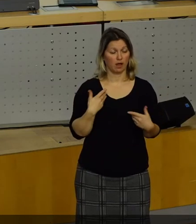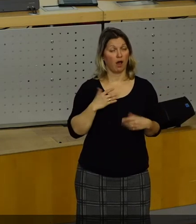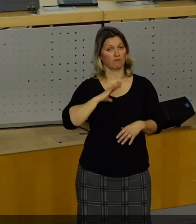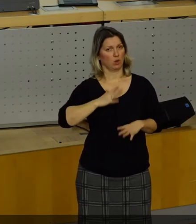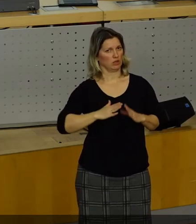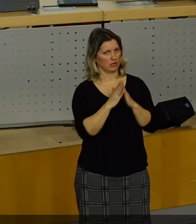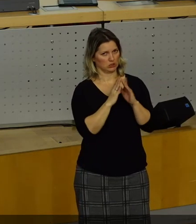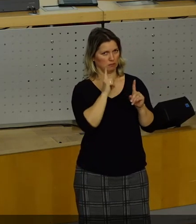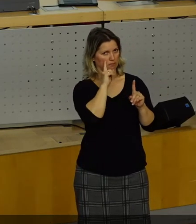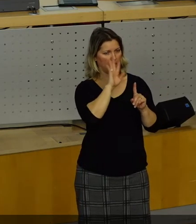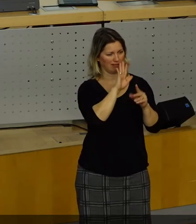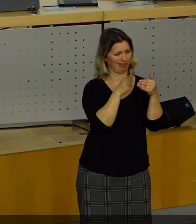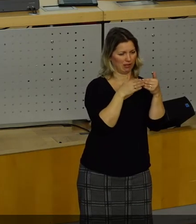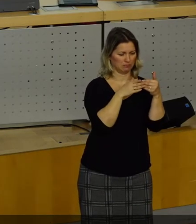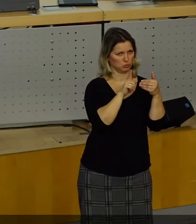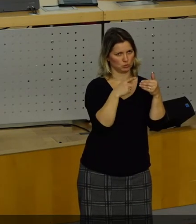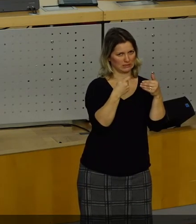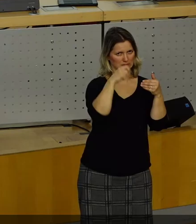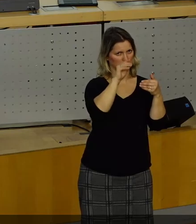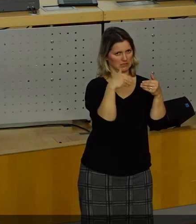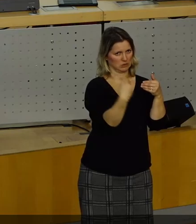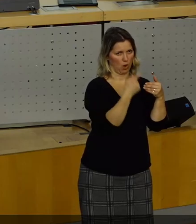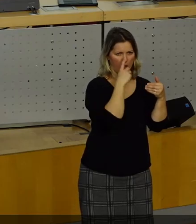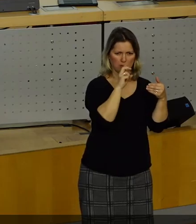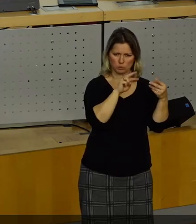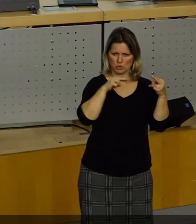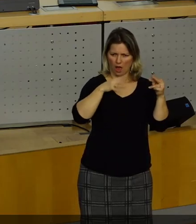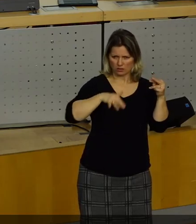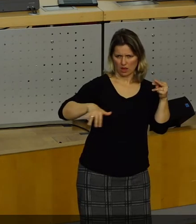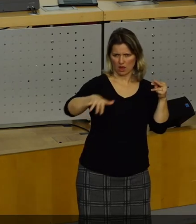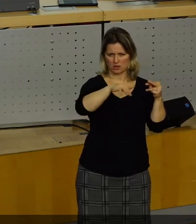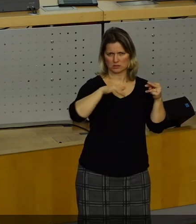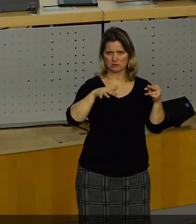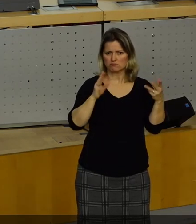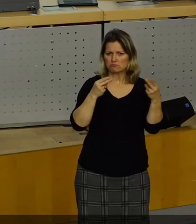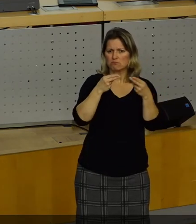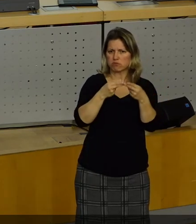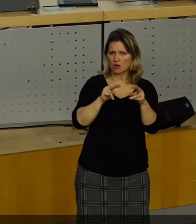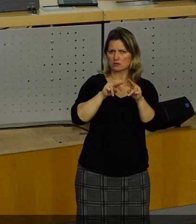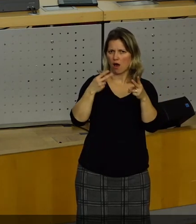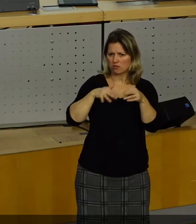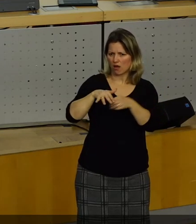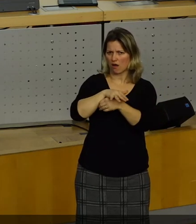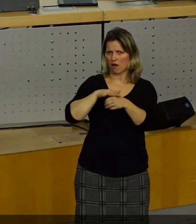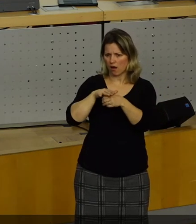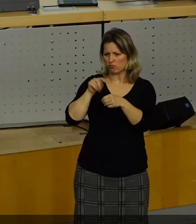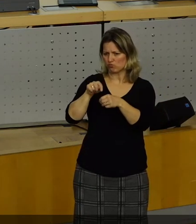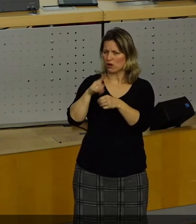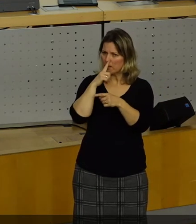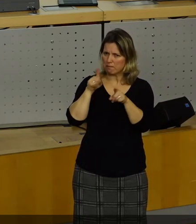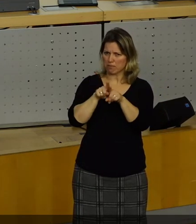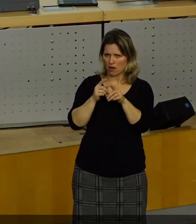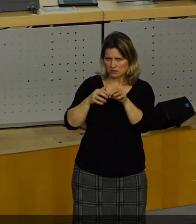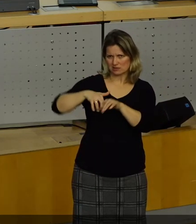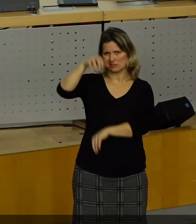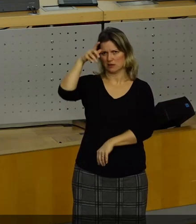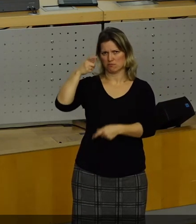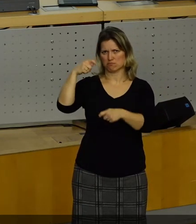klar, aber es muss Bereiche geben. Und wir haben ja noch hier viele Flächen, die sich vielleicht entwickeln könnten, wo sowas mal möglich ist. Und ich wünschte uns